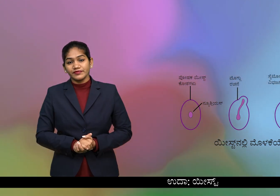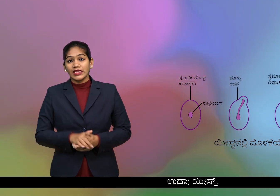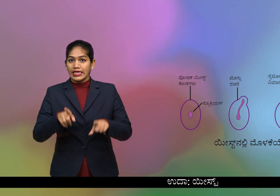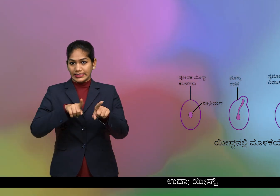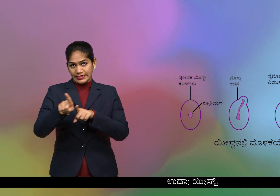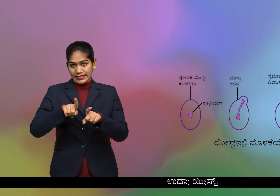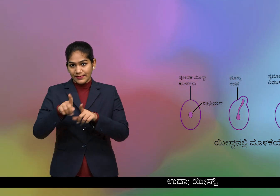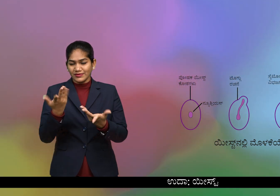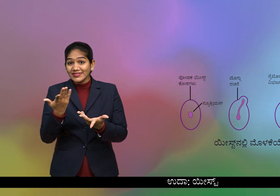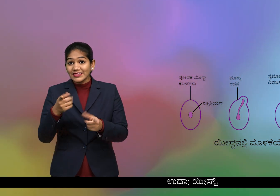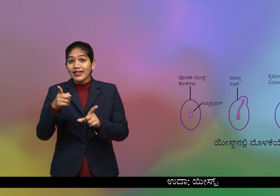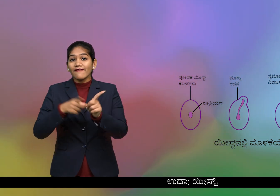ಉದಾಹರಣೆಗೆ ಈಸ್ಟ್,